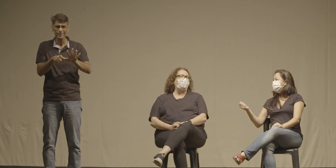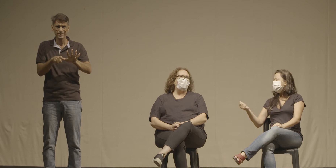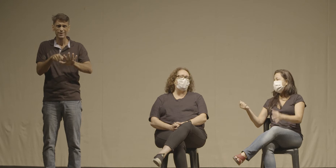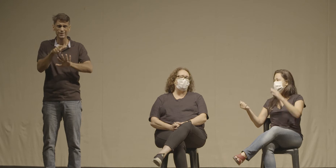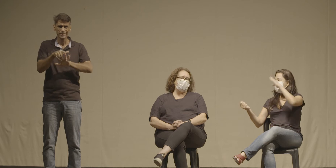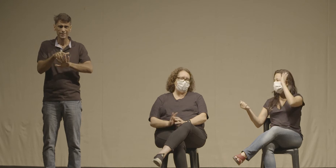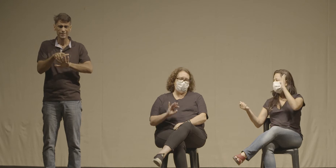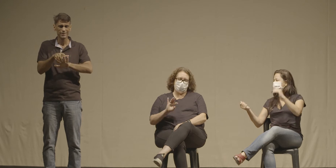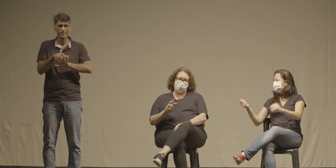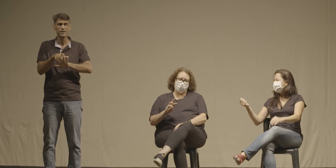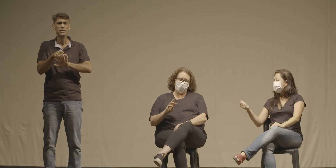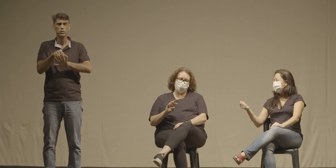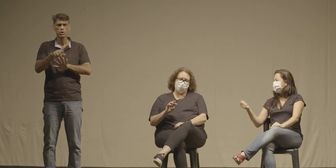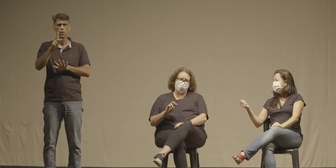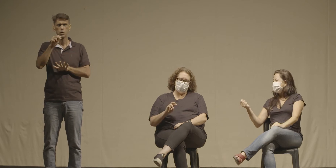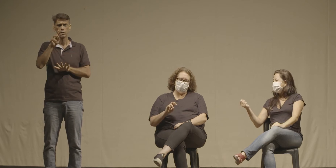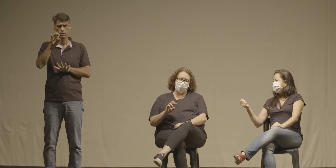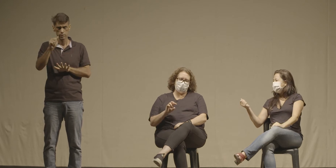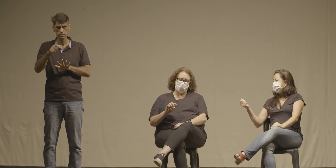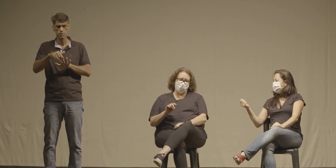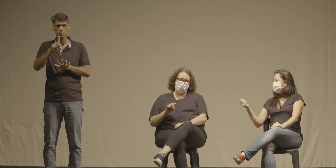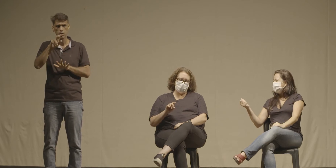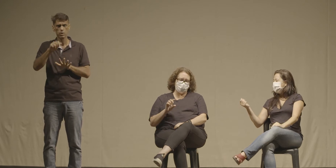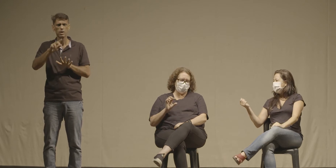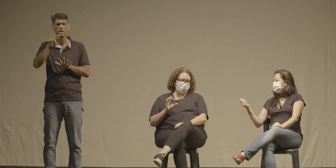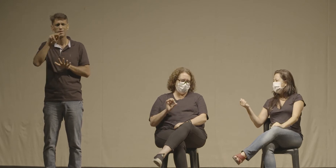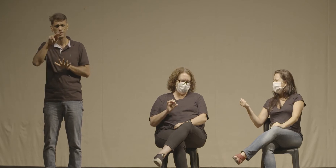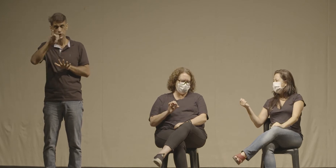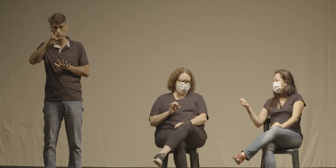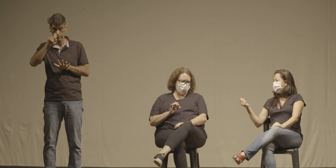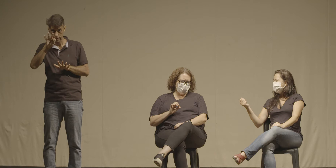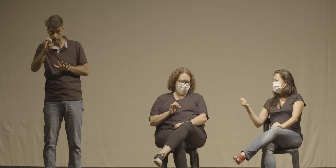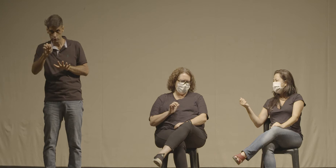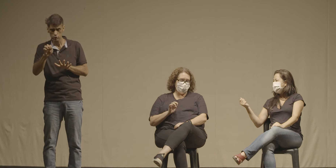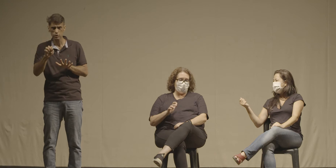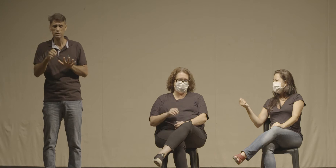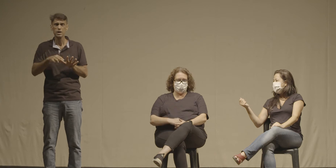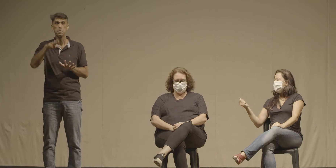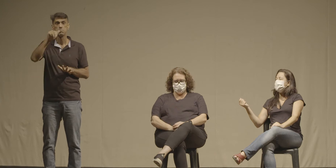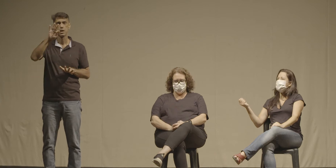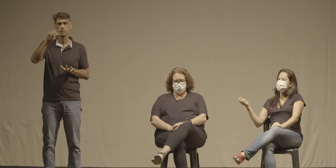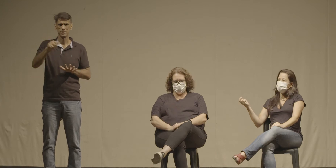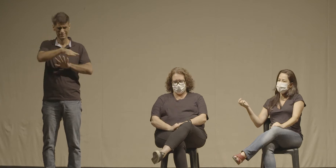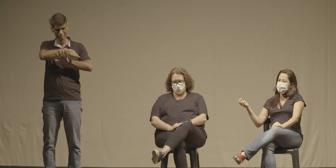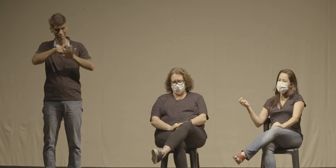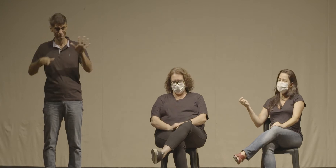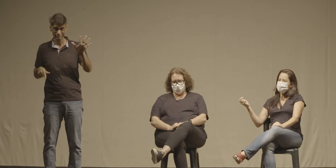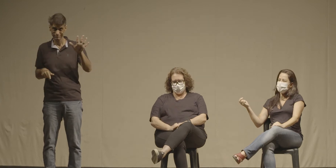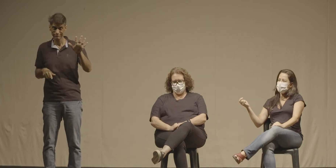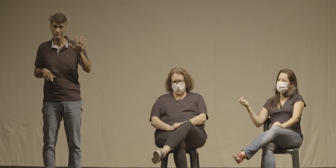a Covid... Hortência, Paula, Norminha, Janete e Marta. Isso.